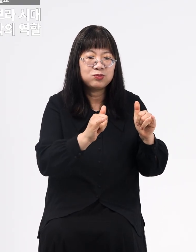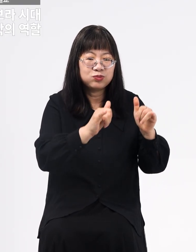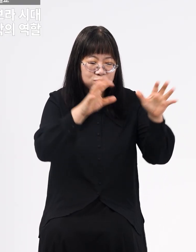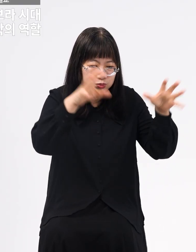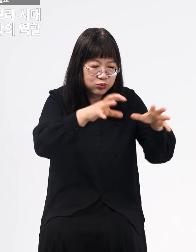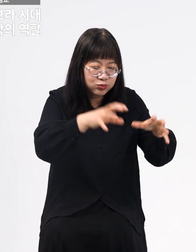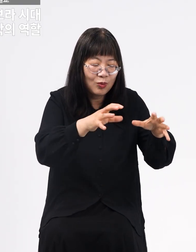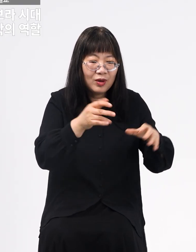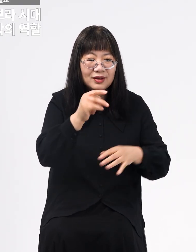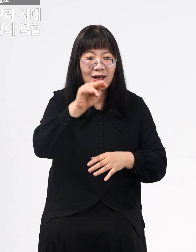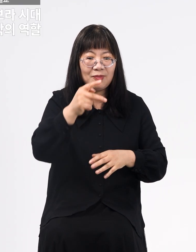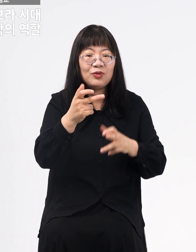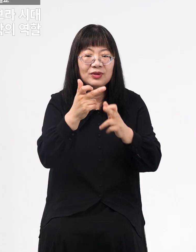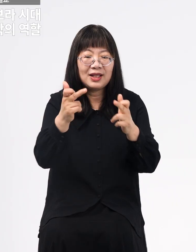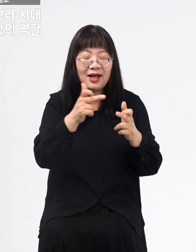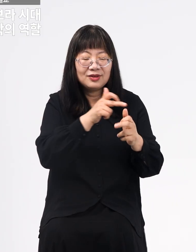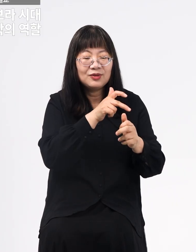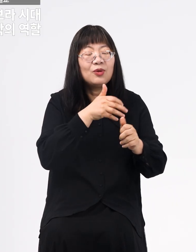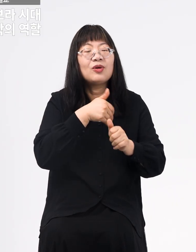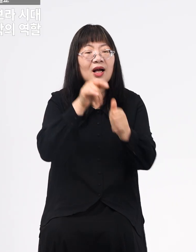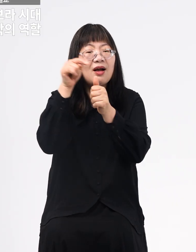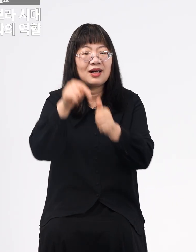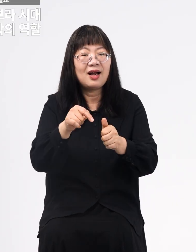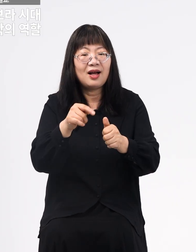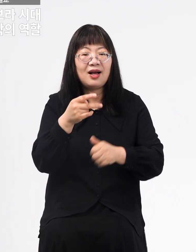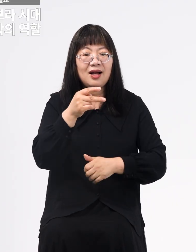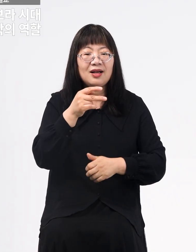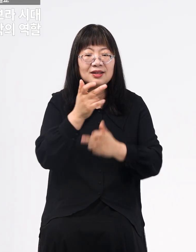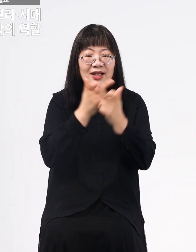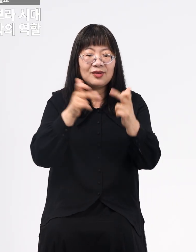다볼산으로 가라. 즉 산으로 올라가라. 그 말이에요.